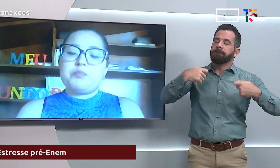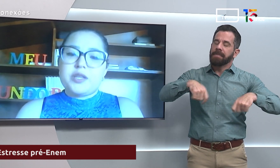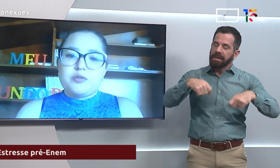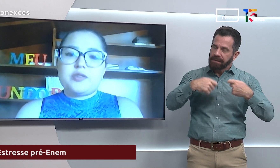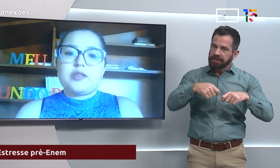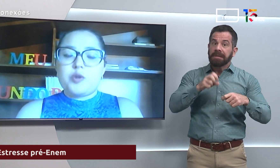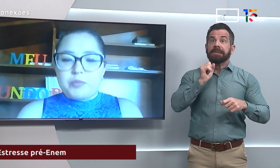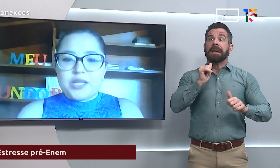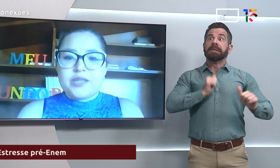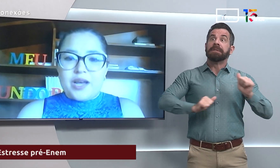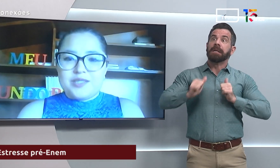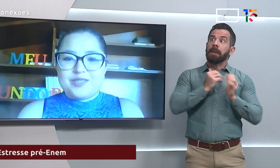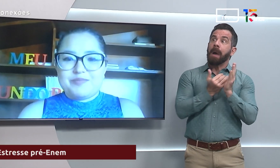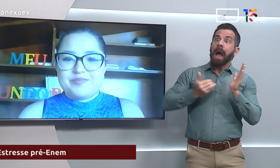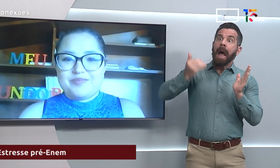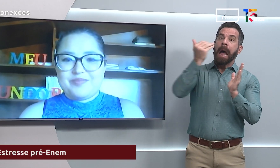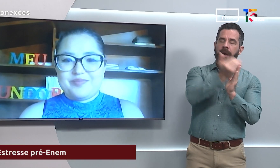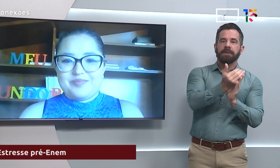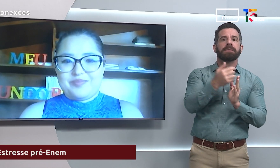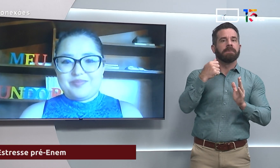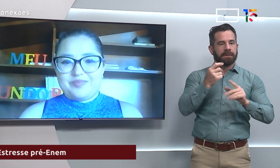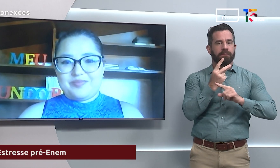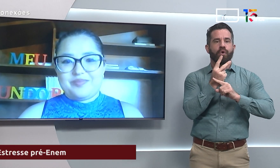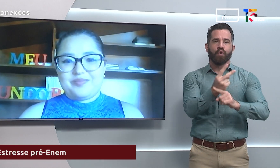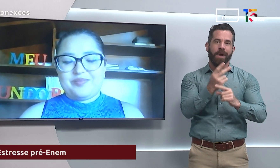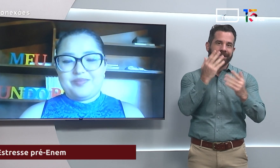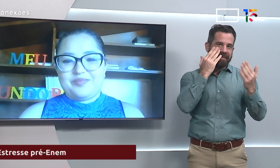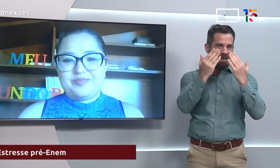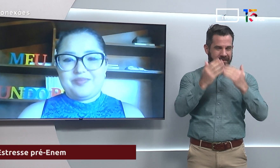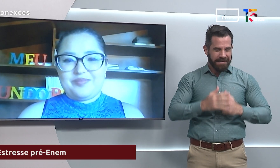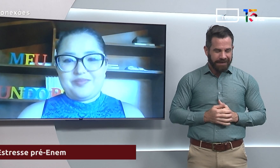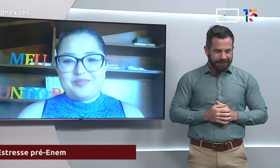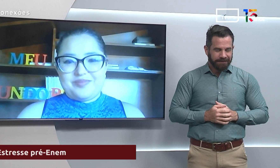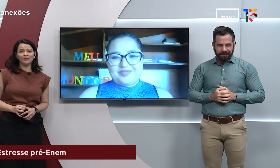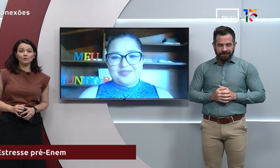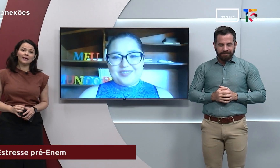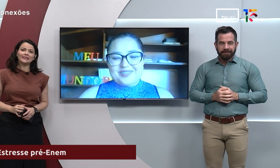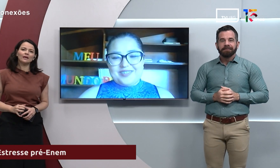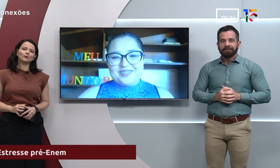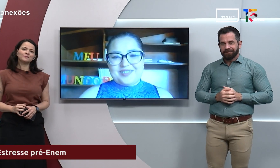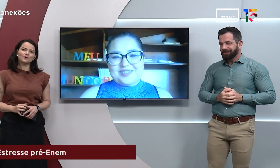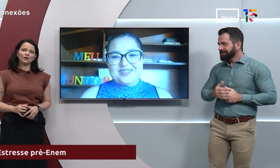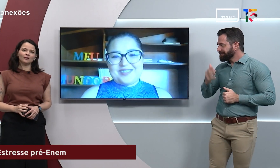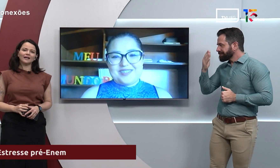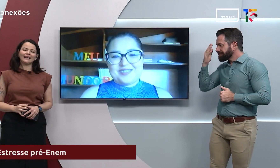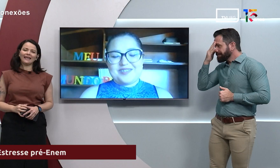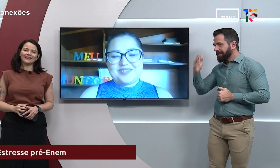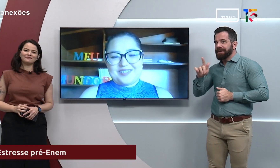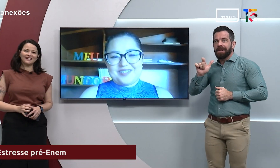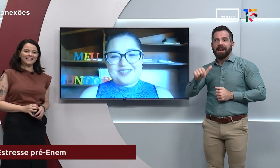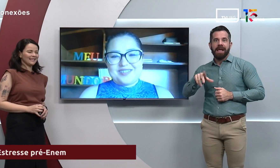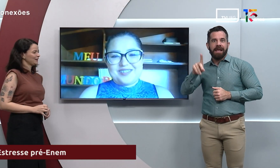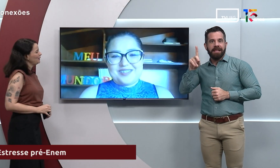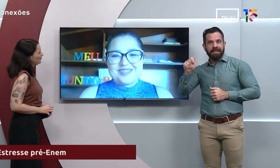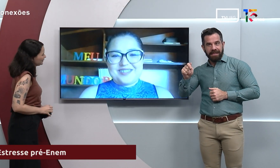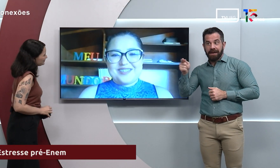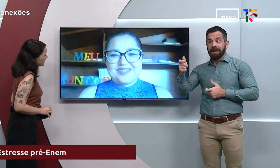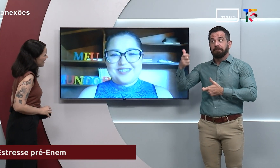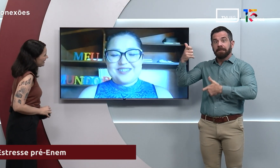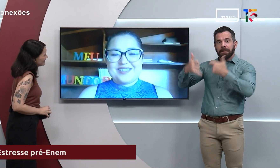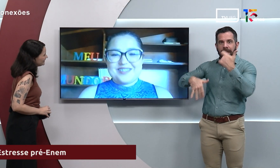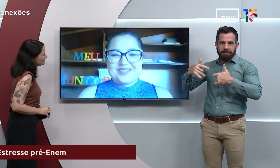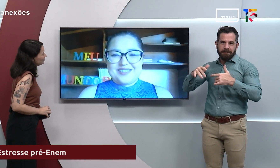fora dos padrões da normalidade. Tá certo, Glenda. A gente conversou então com a neuropsicóloga Glenda Ferreira.